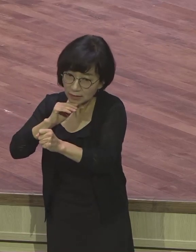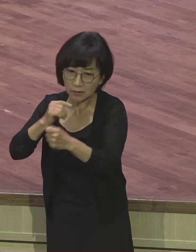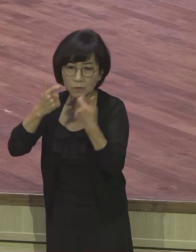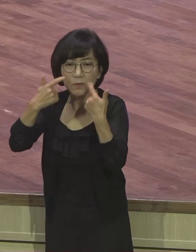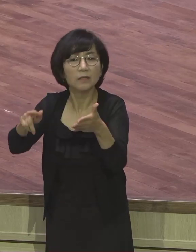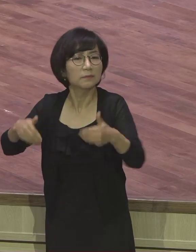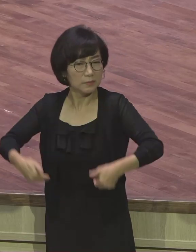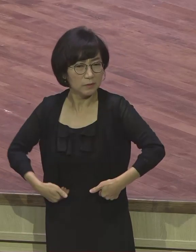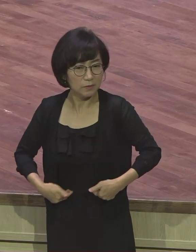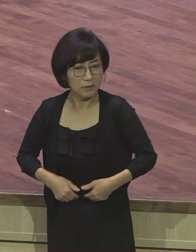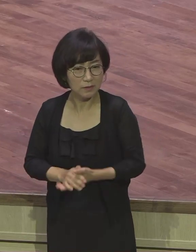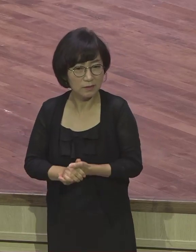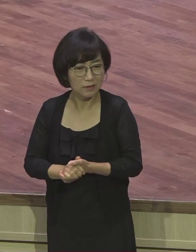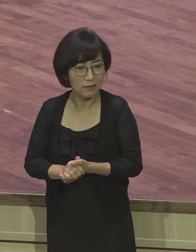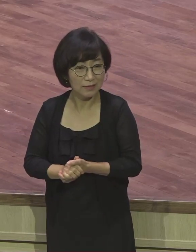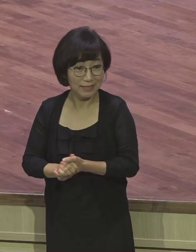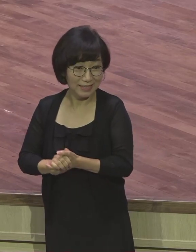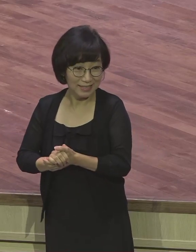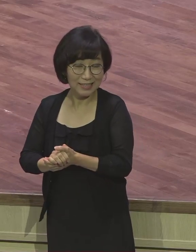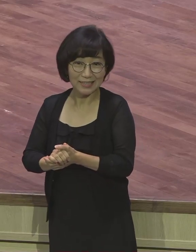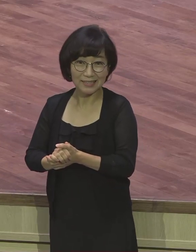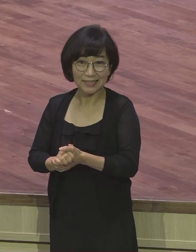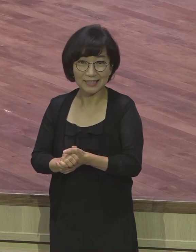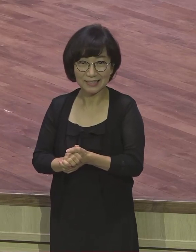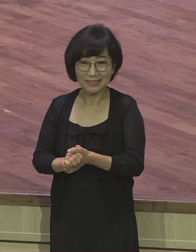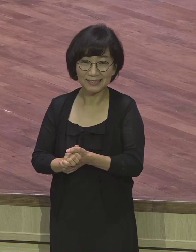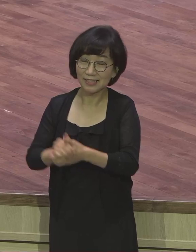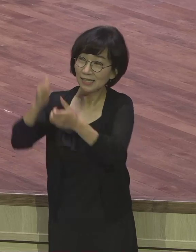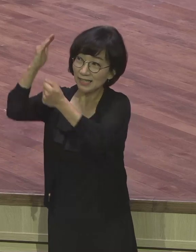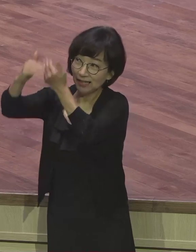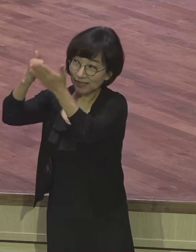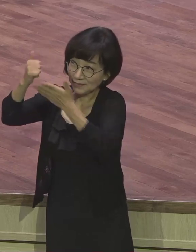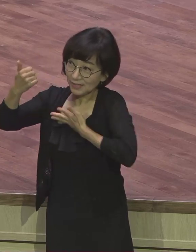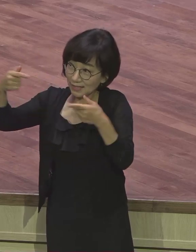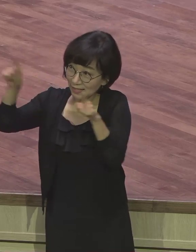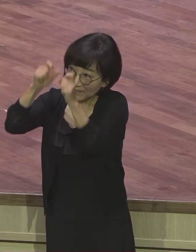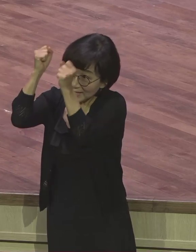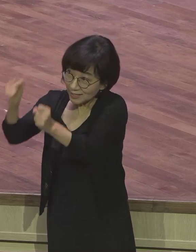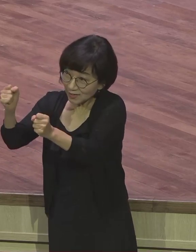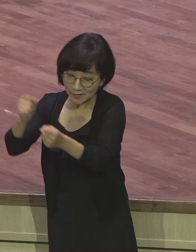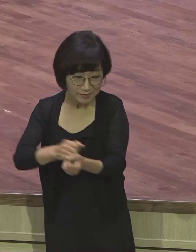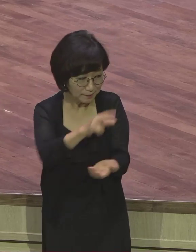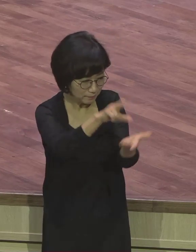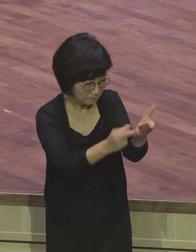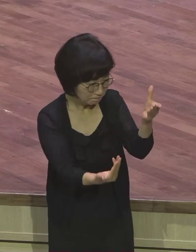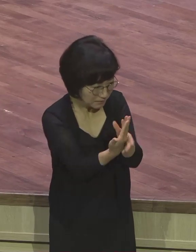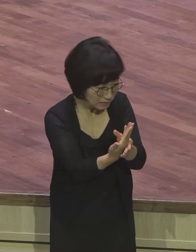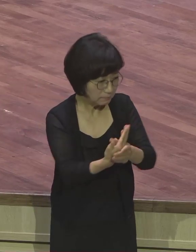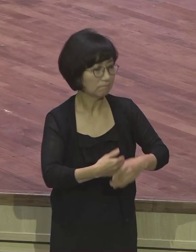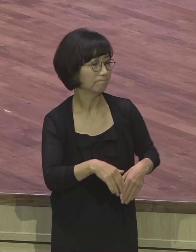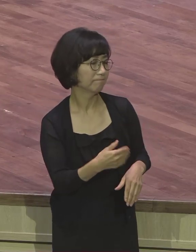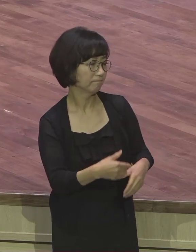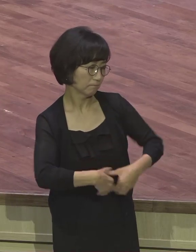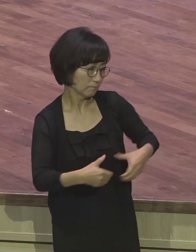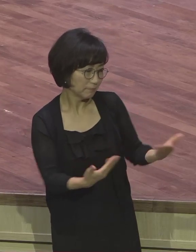문제. 이거 하나님이 나와 함께 하신다. 이걸 믿는 사람 이 문제 흔들리지 않습니다.